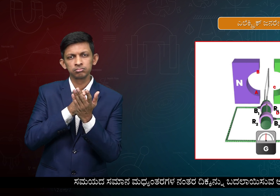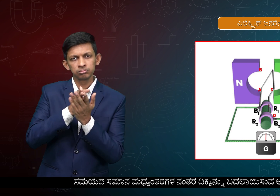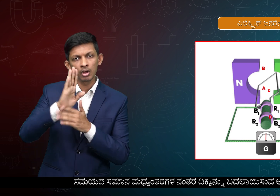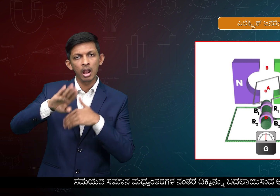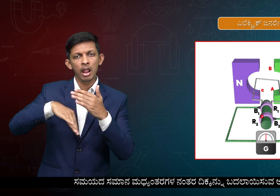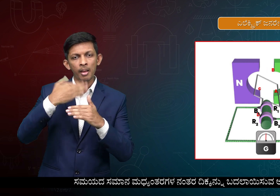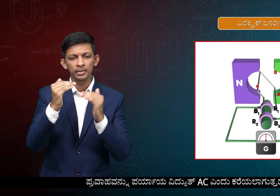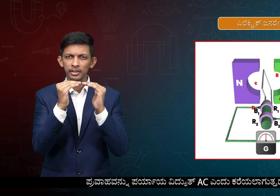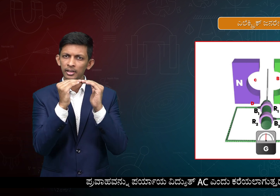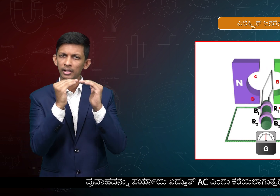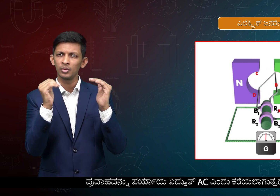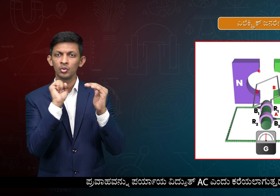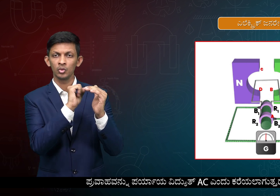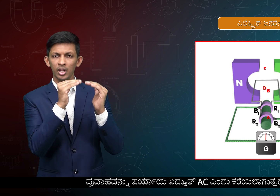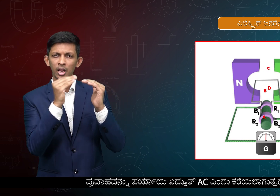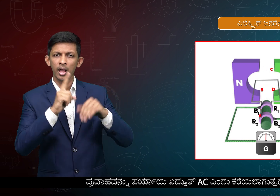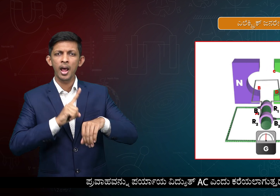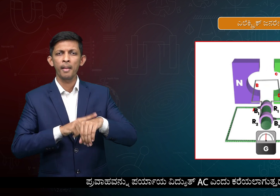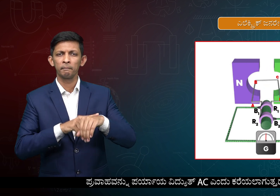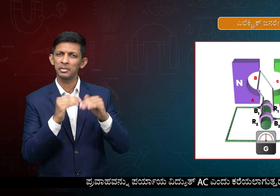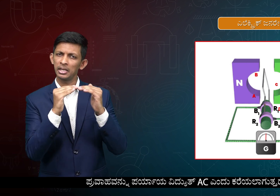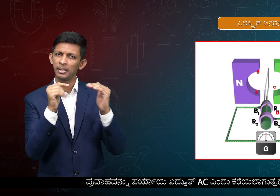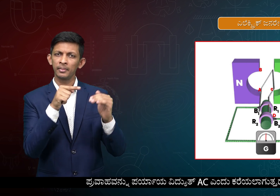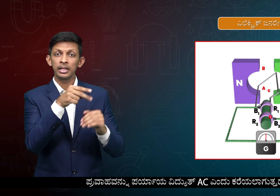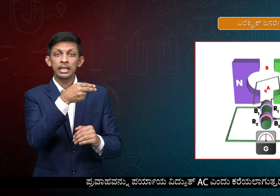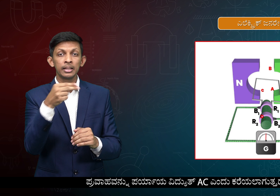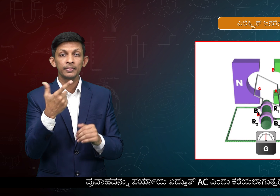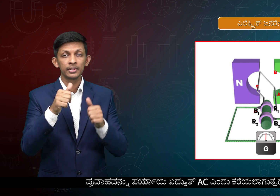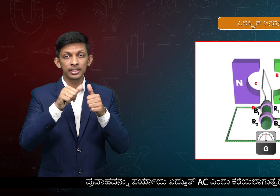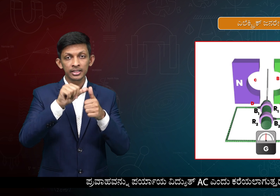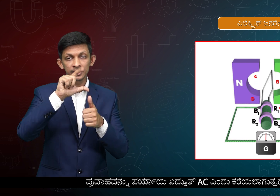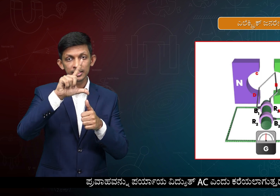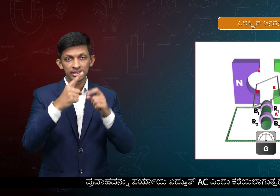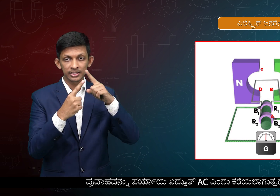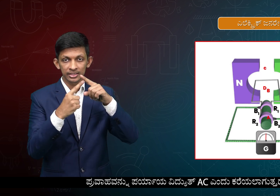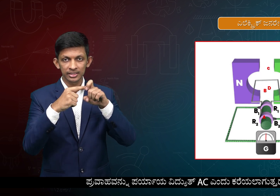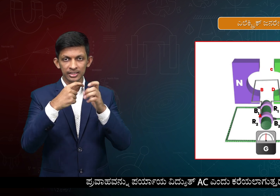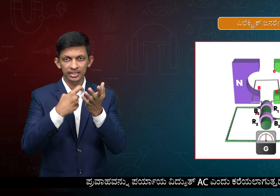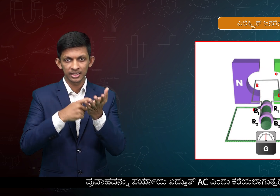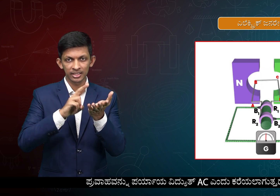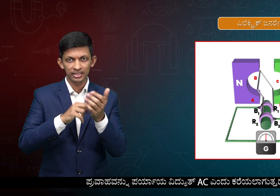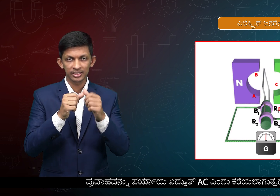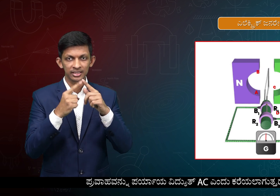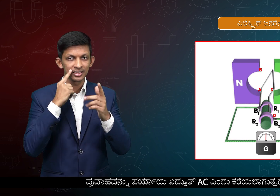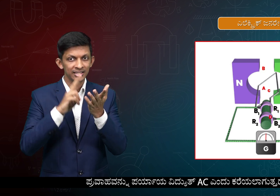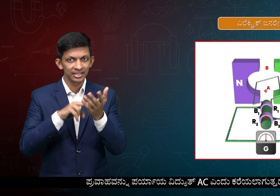ಬದಲಾಯಿಸುವ ಅಂತರ ಪ್ರವಾಹವನ್ನು ಪರ್ಯಾಯ ವಿದ್ಯುತ್ ಎಸಿ ಎಂದು ಕರೆಯಲಾಗುತ್ತದೆ.